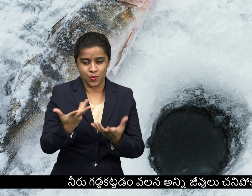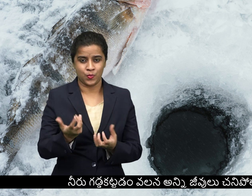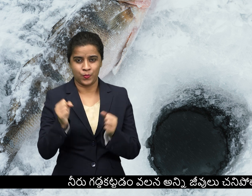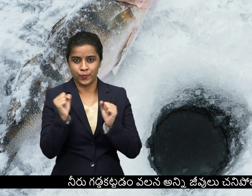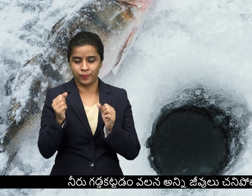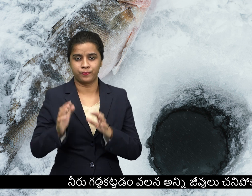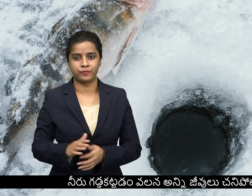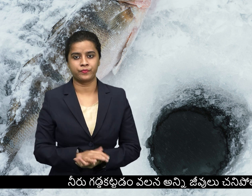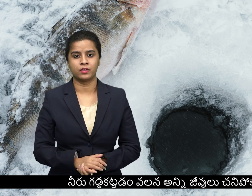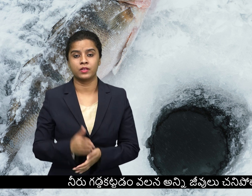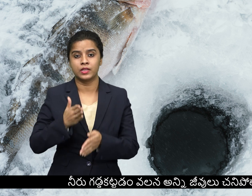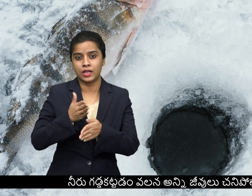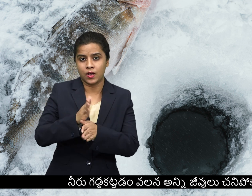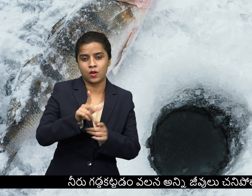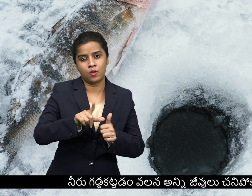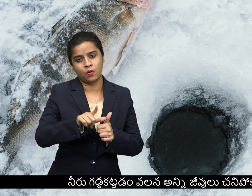చనిపోతాయి.